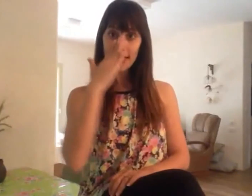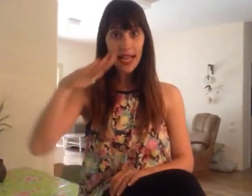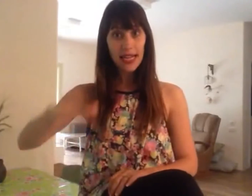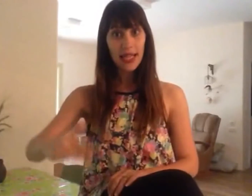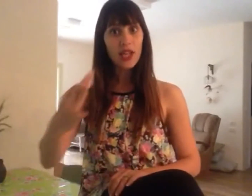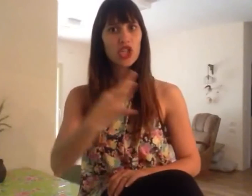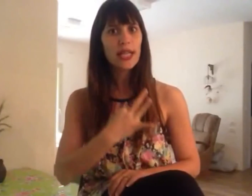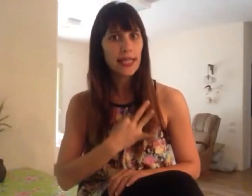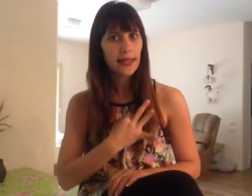ליצן קטן שלי.